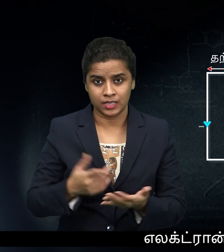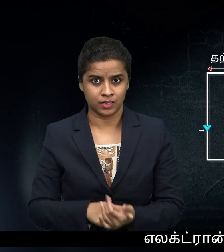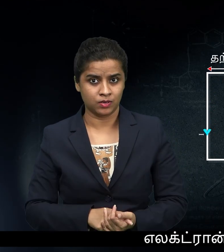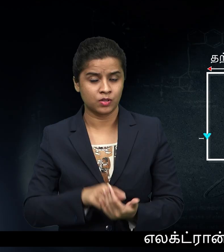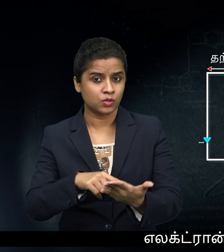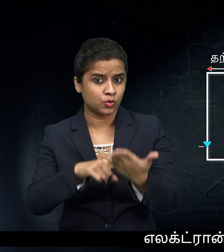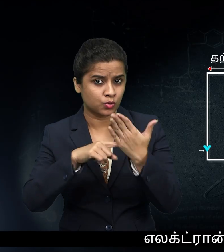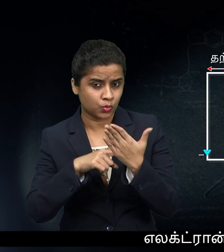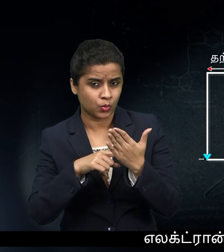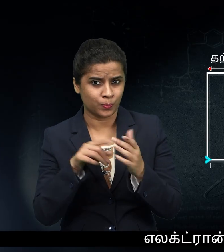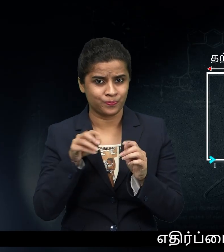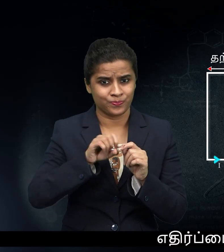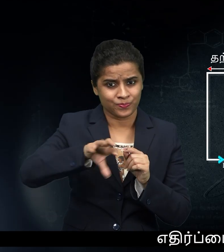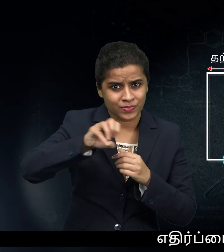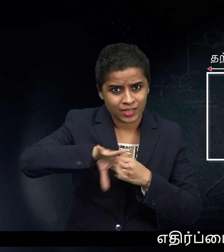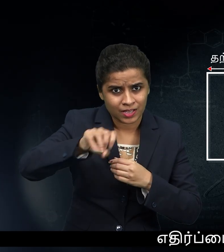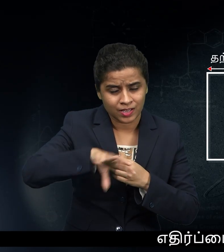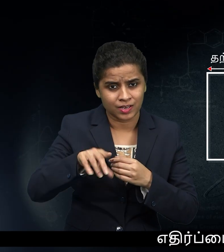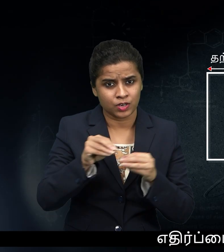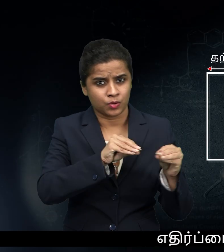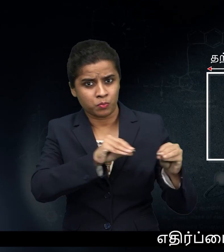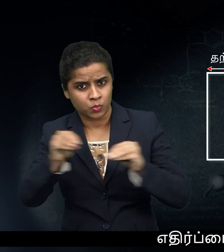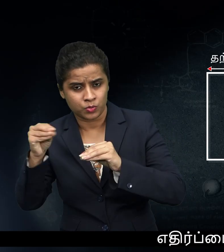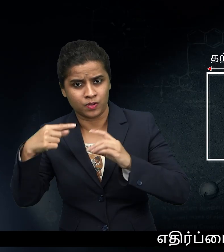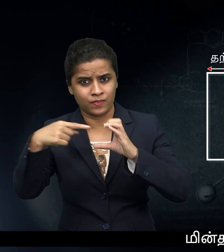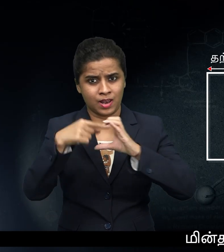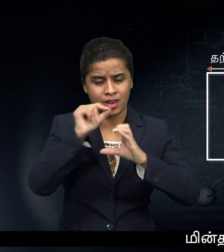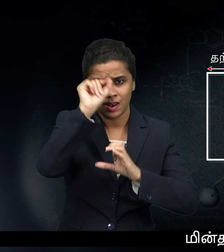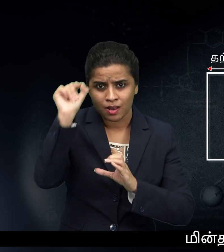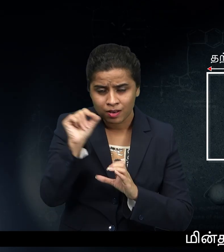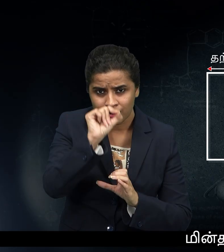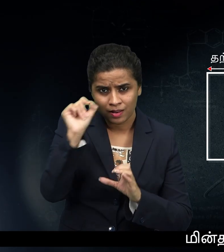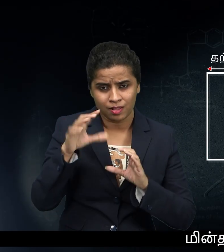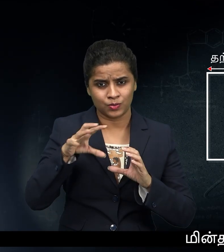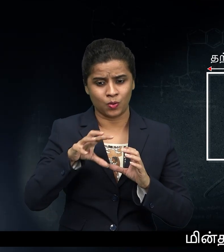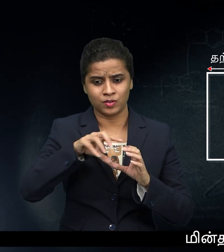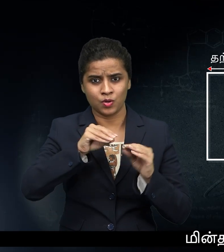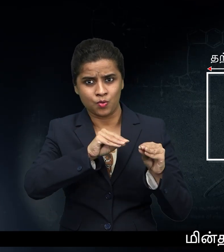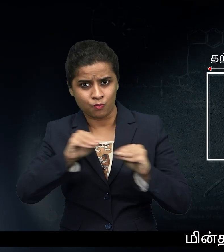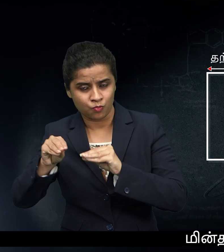இயக்கத்திற்கு எதிர்ப்பை வழங்கும் பொருள் மின்தடை எனப்படும்.